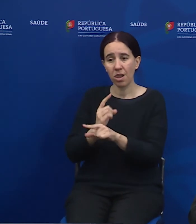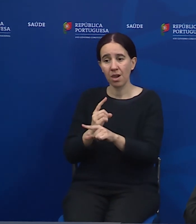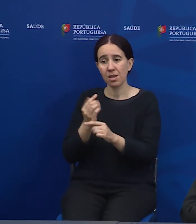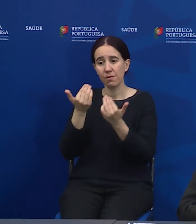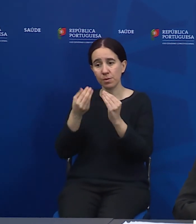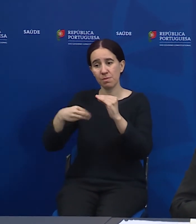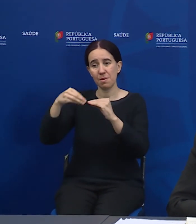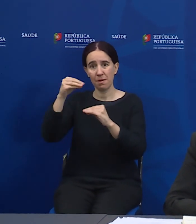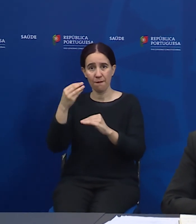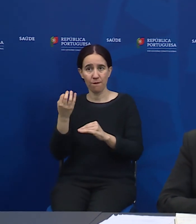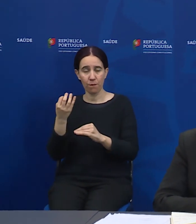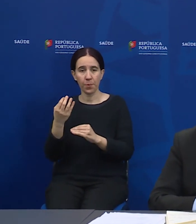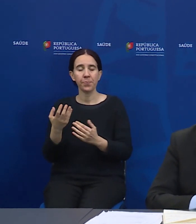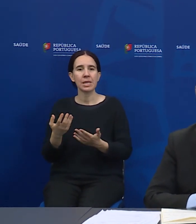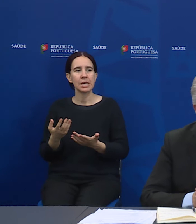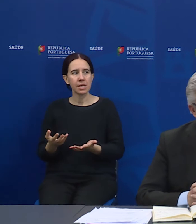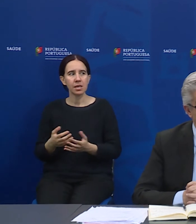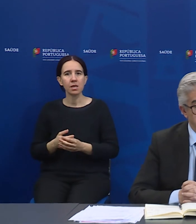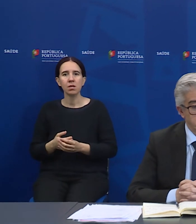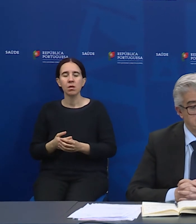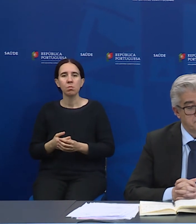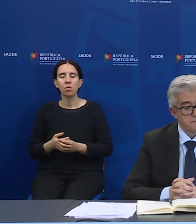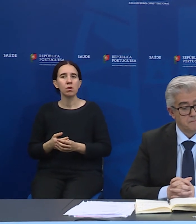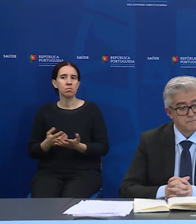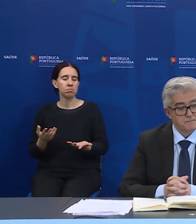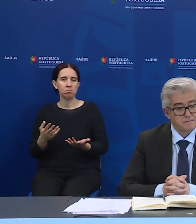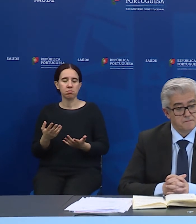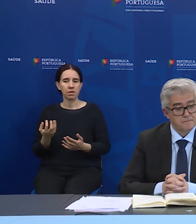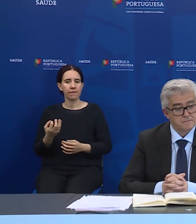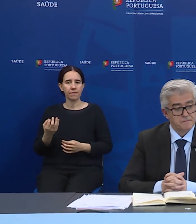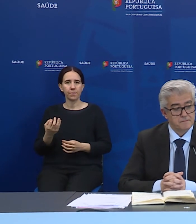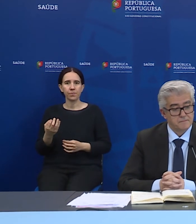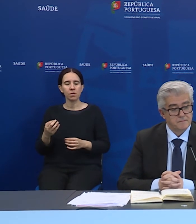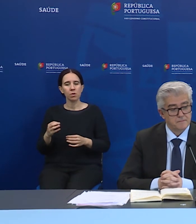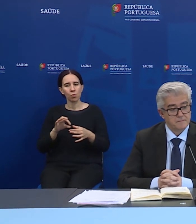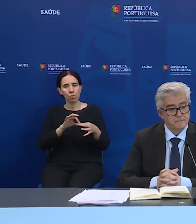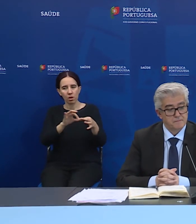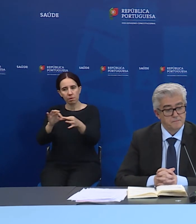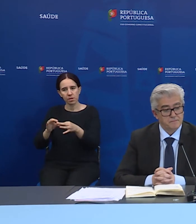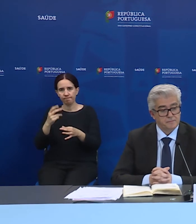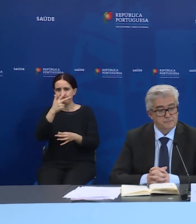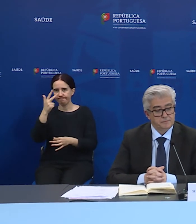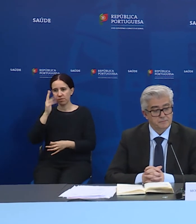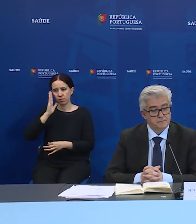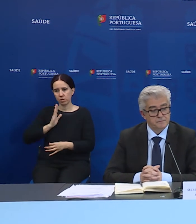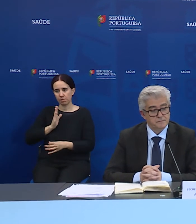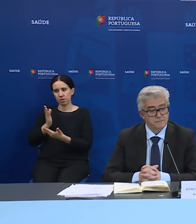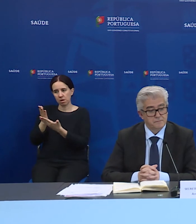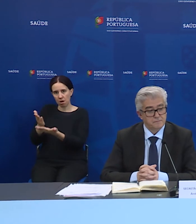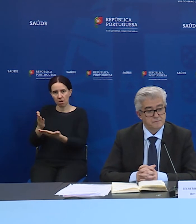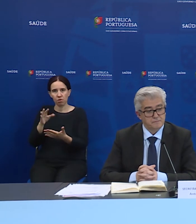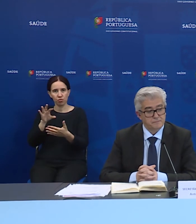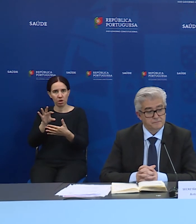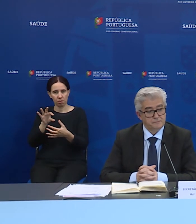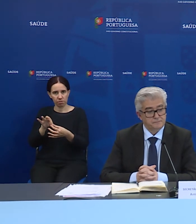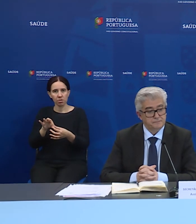alguma informação que foi dada e sem prejuízo de toda a colaboração que as forças armadas já deram no